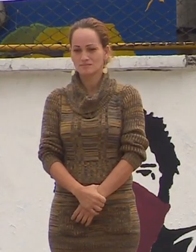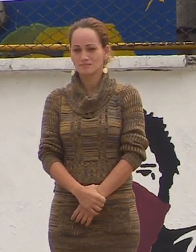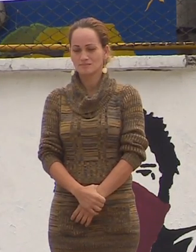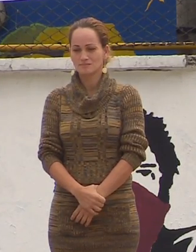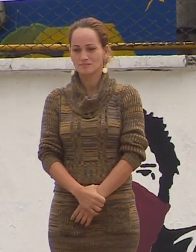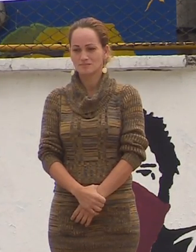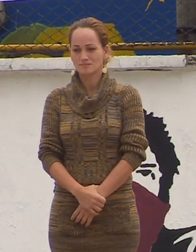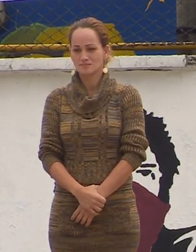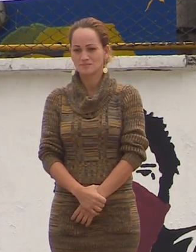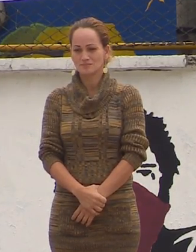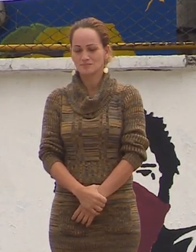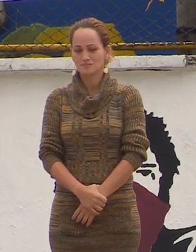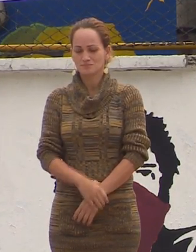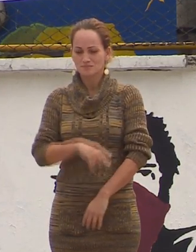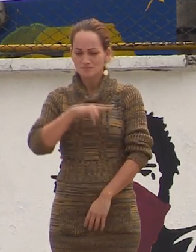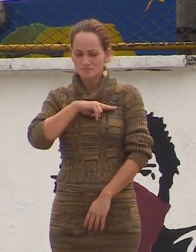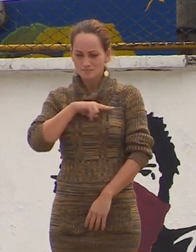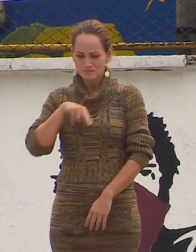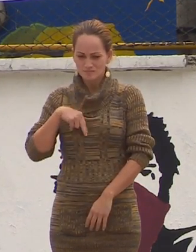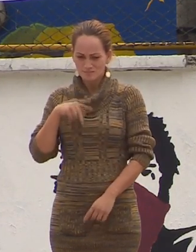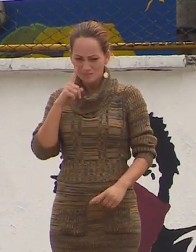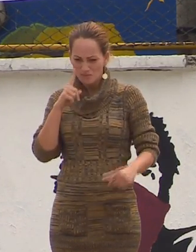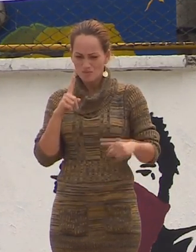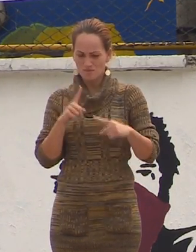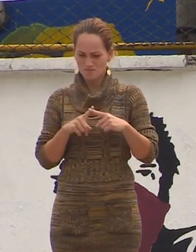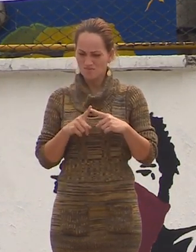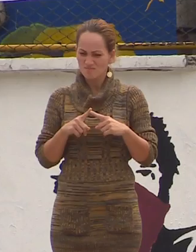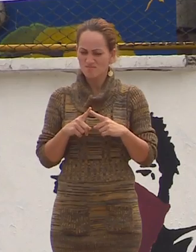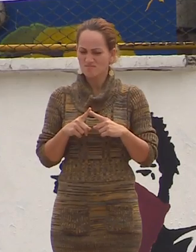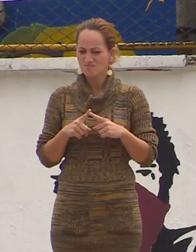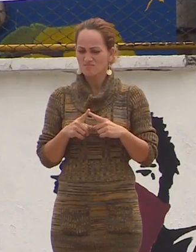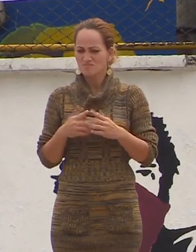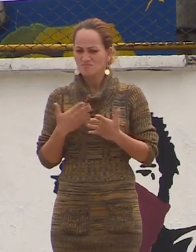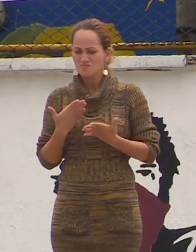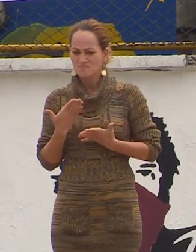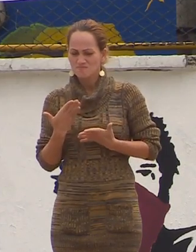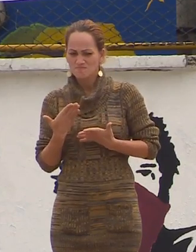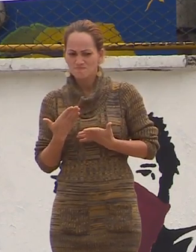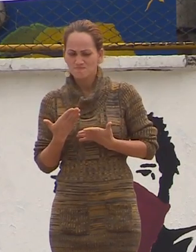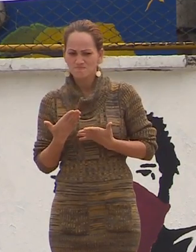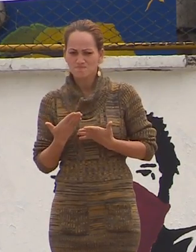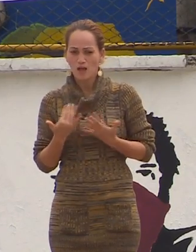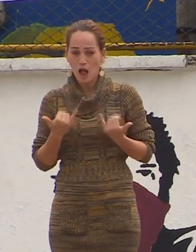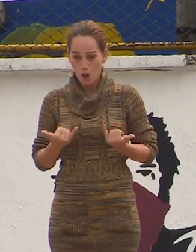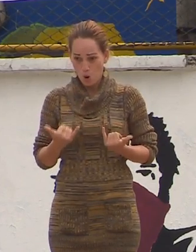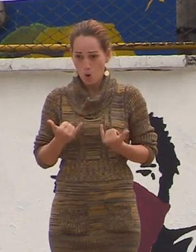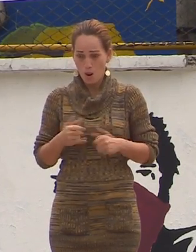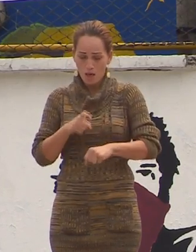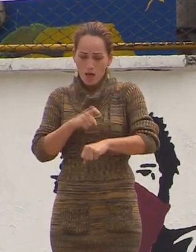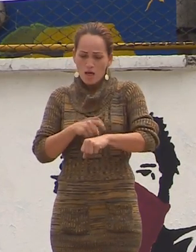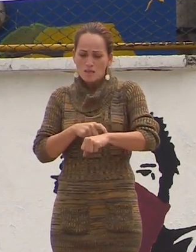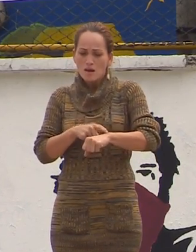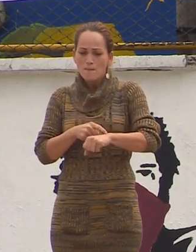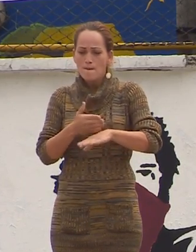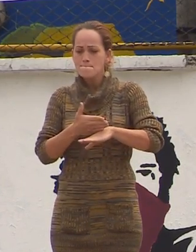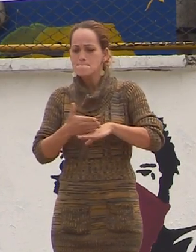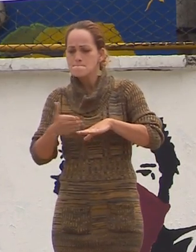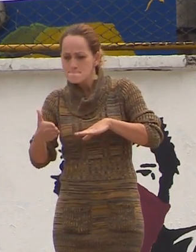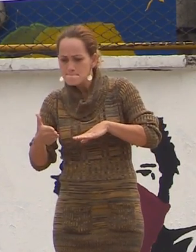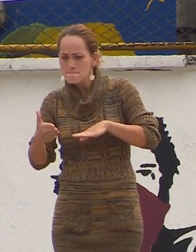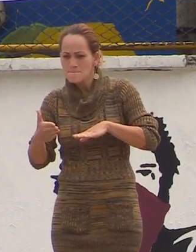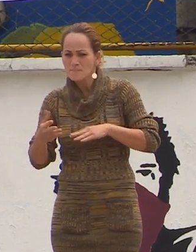Nos hemos propuesto, en este sentido, a corto y mediano plazo,